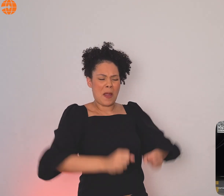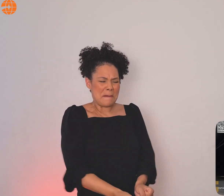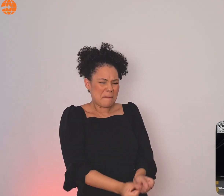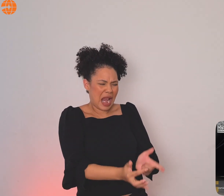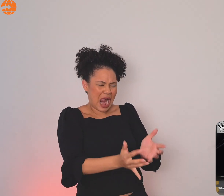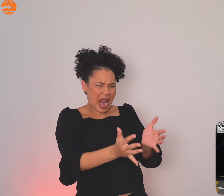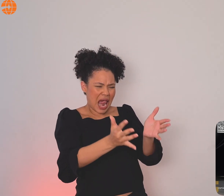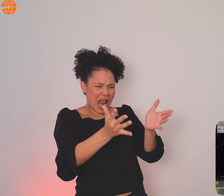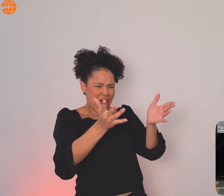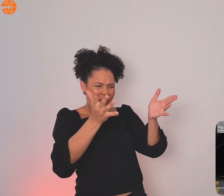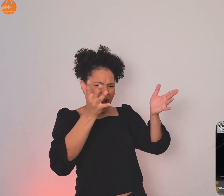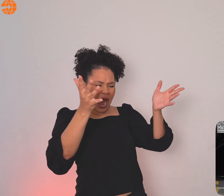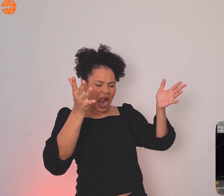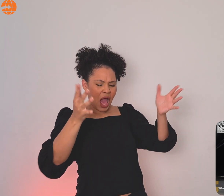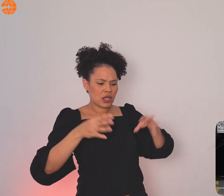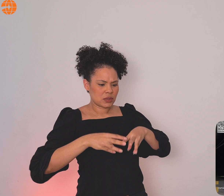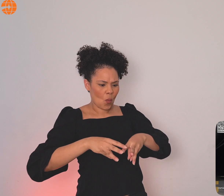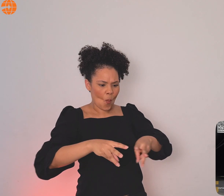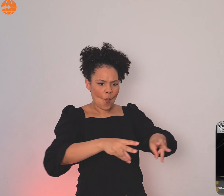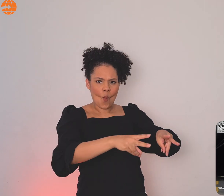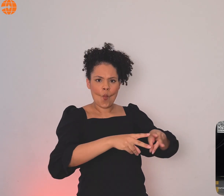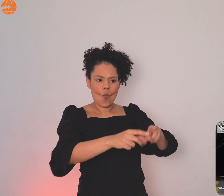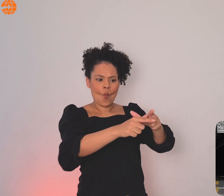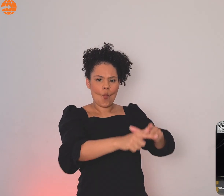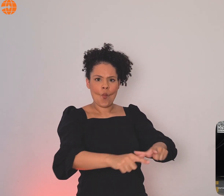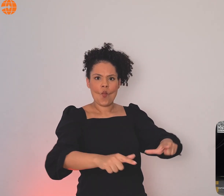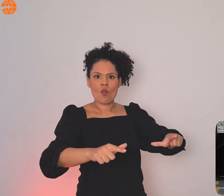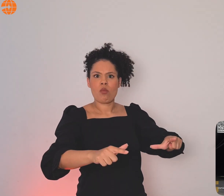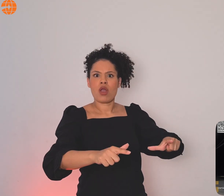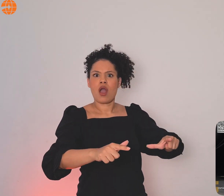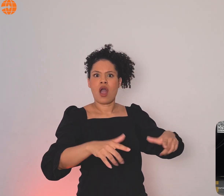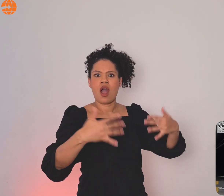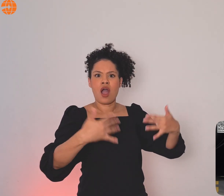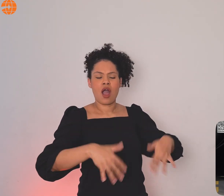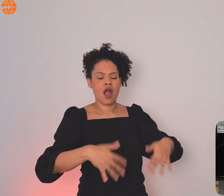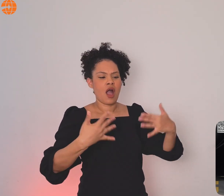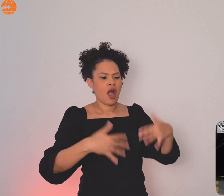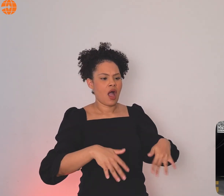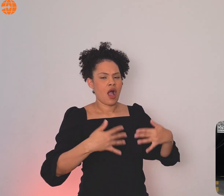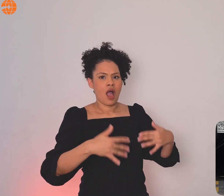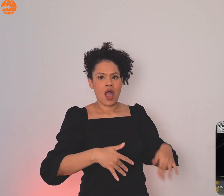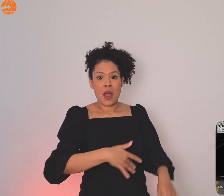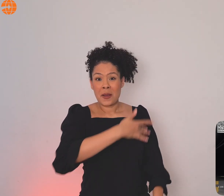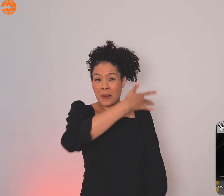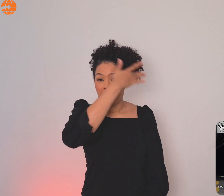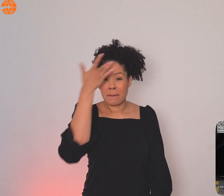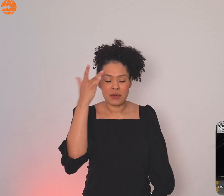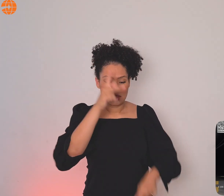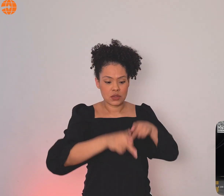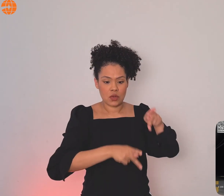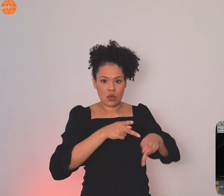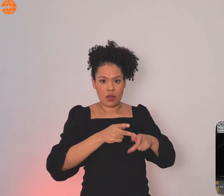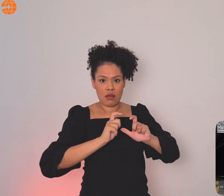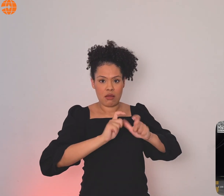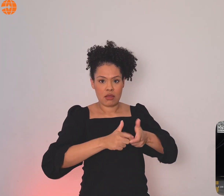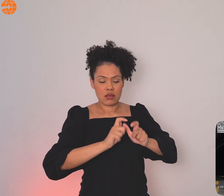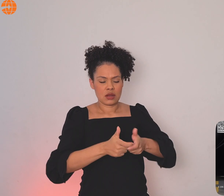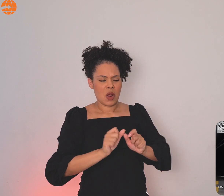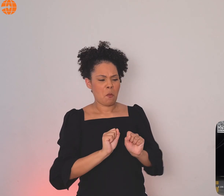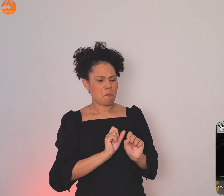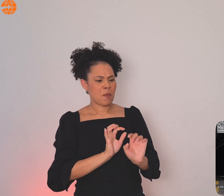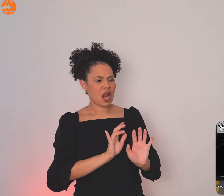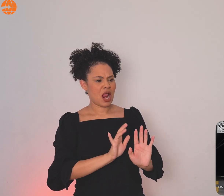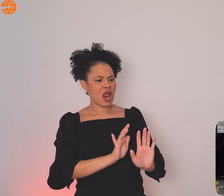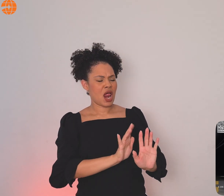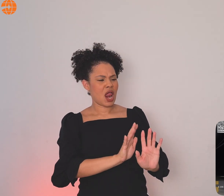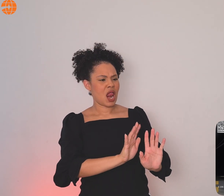forte vento oriental que soprou sobre toda aquela noite. As águas se dividiram, os israelitas atravessaram pelo meio do mar em terra